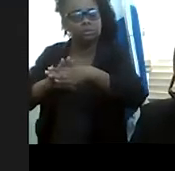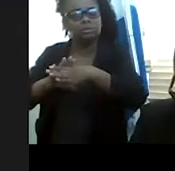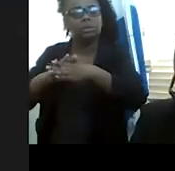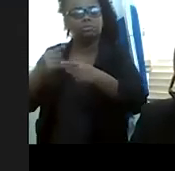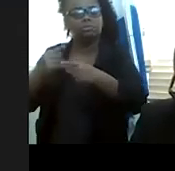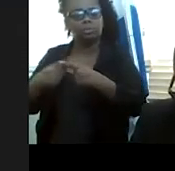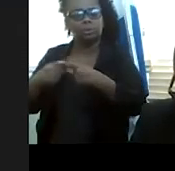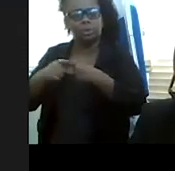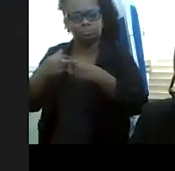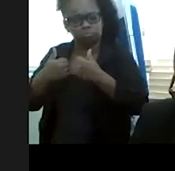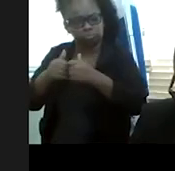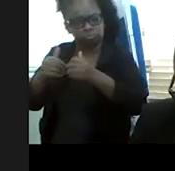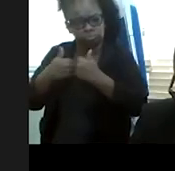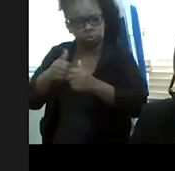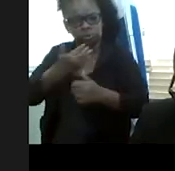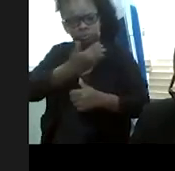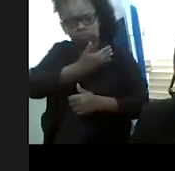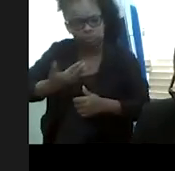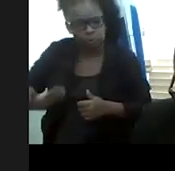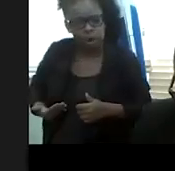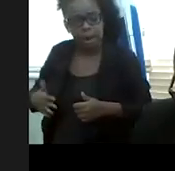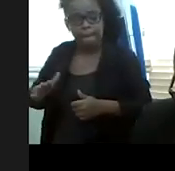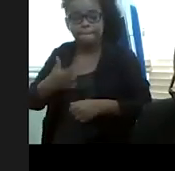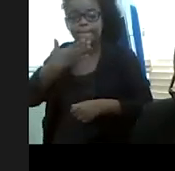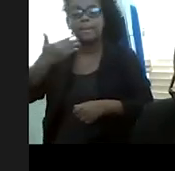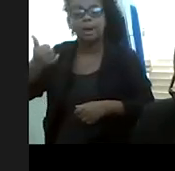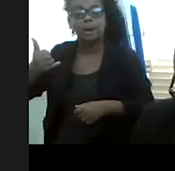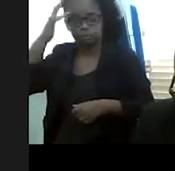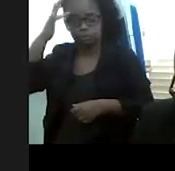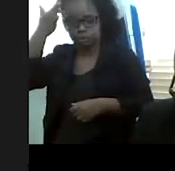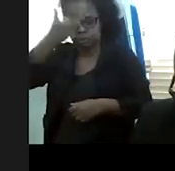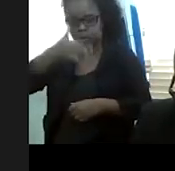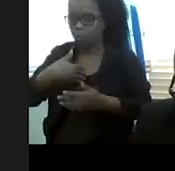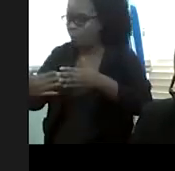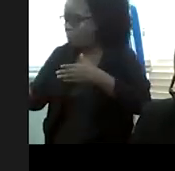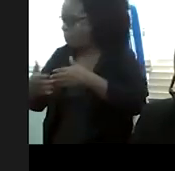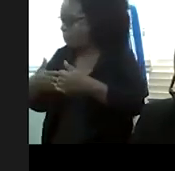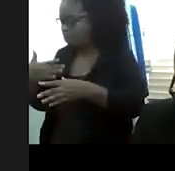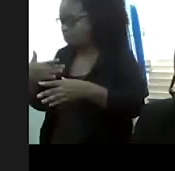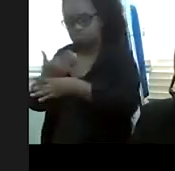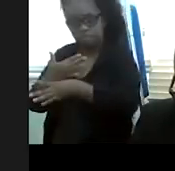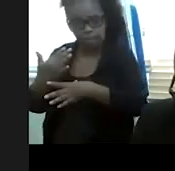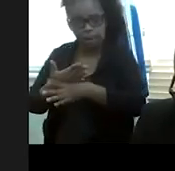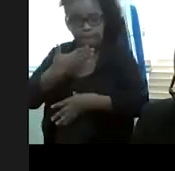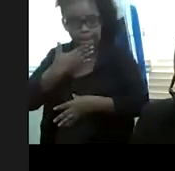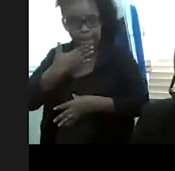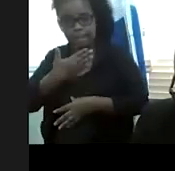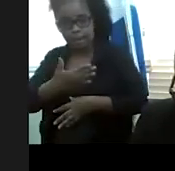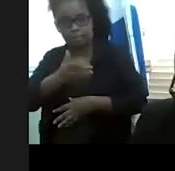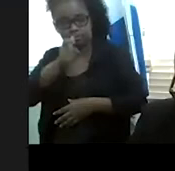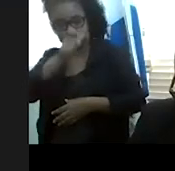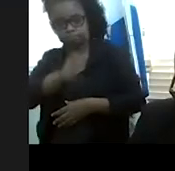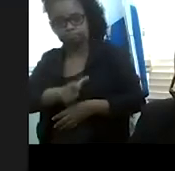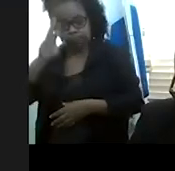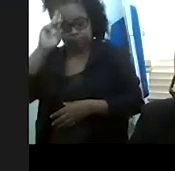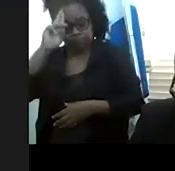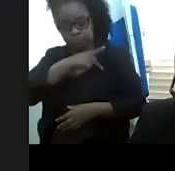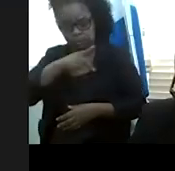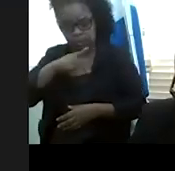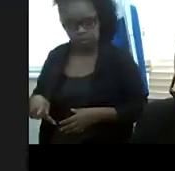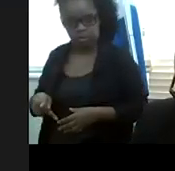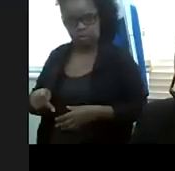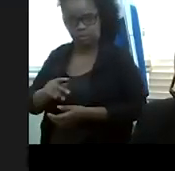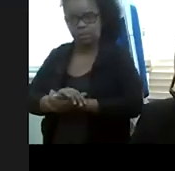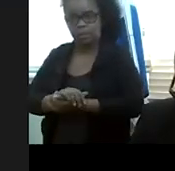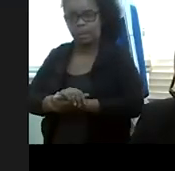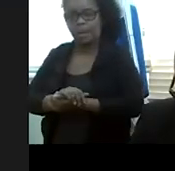a melhor solução em qualquer cidade. Eu peço, Vossa Excelência, que